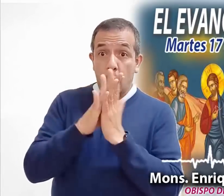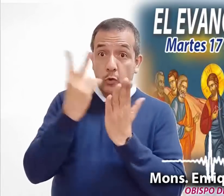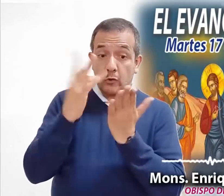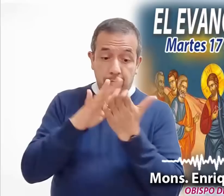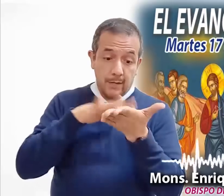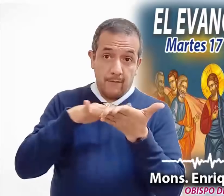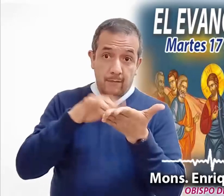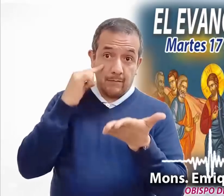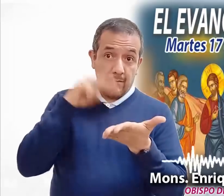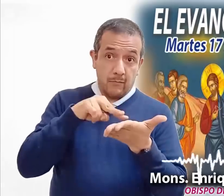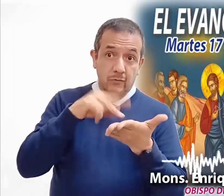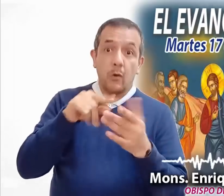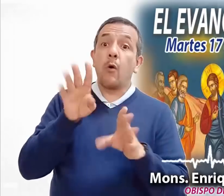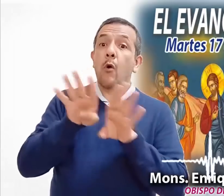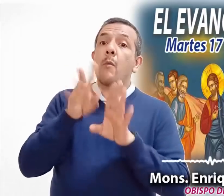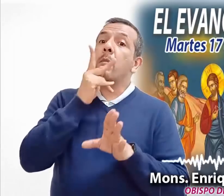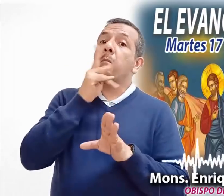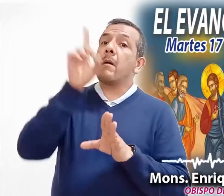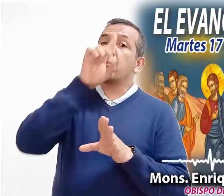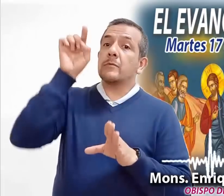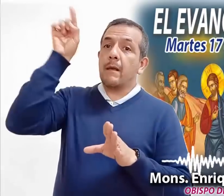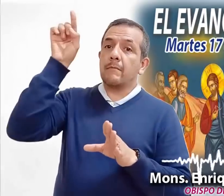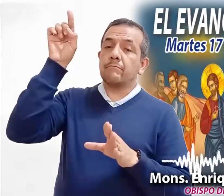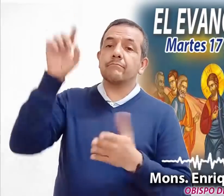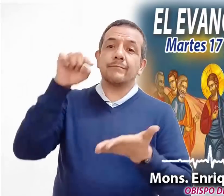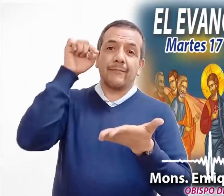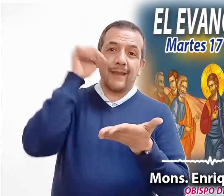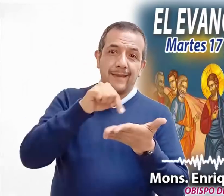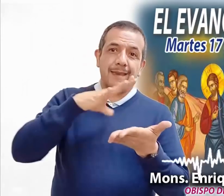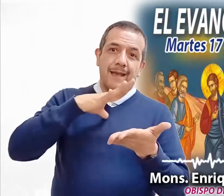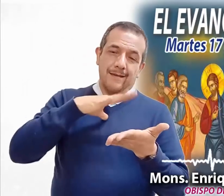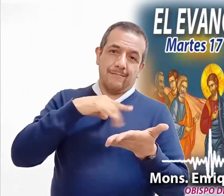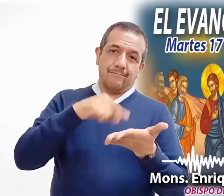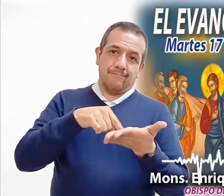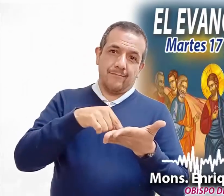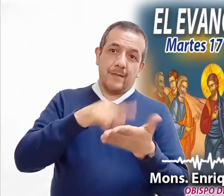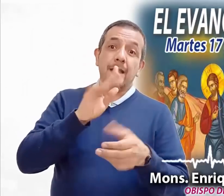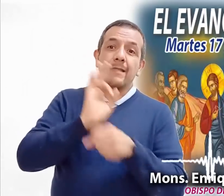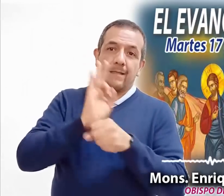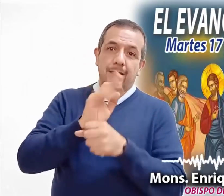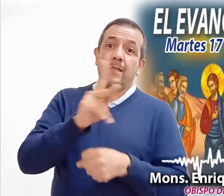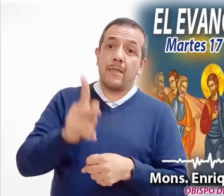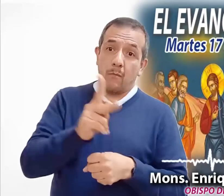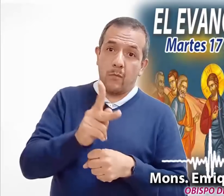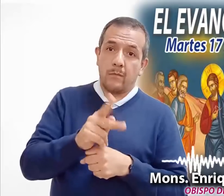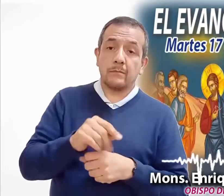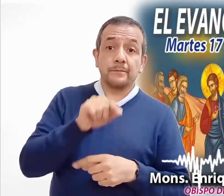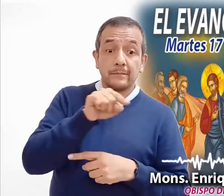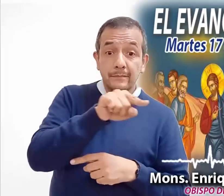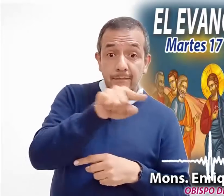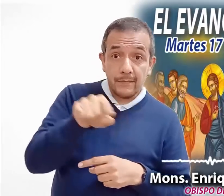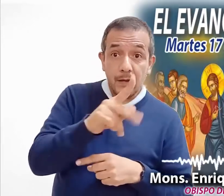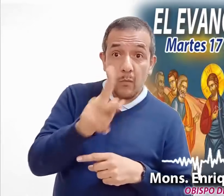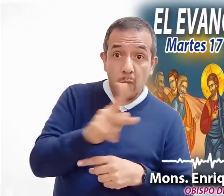muy importante la presencia de Dios en medio del pueblo. Podrá el pueblo